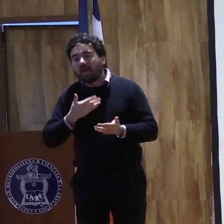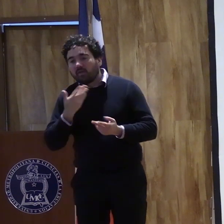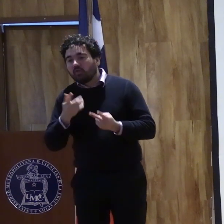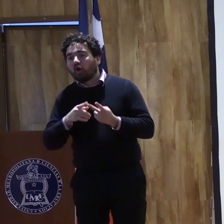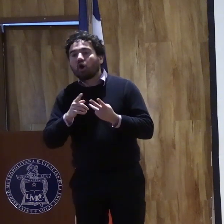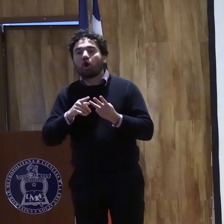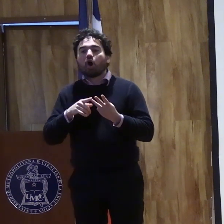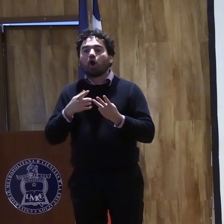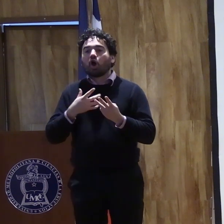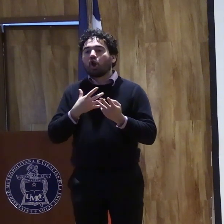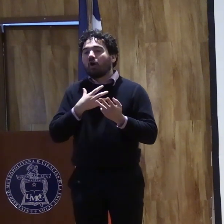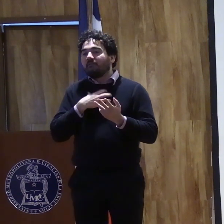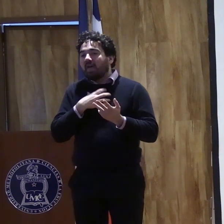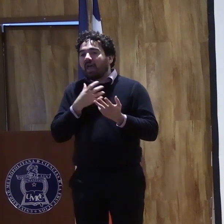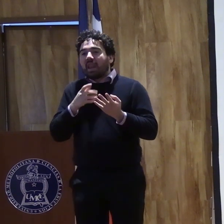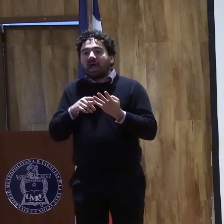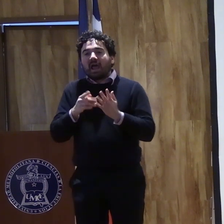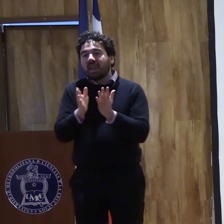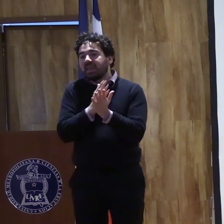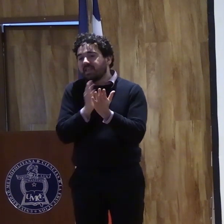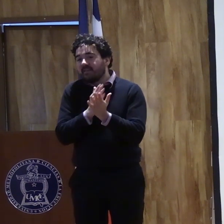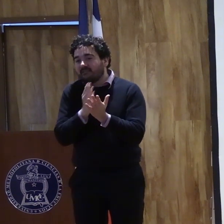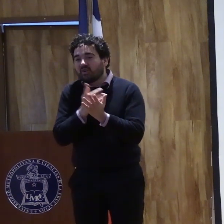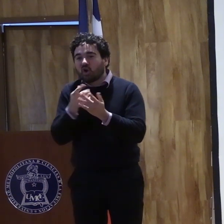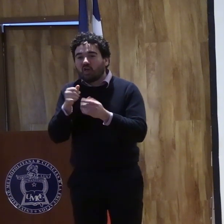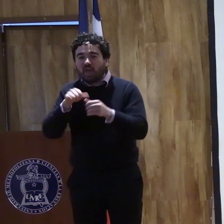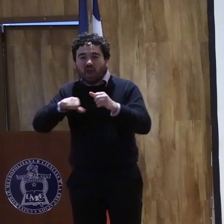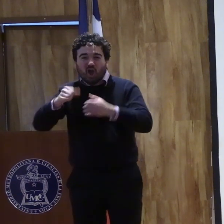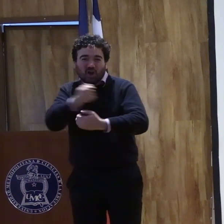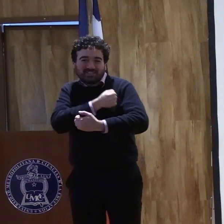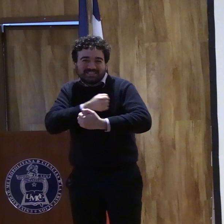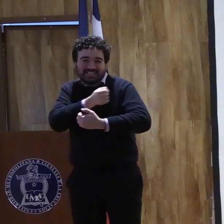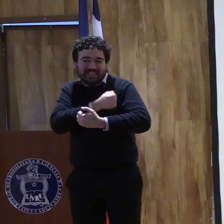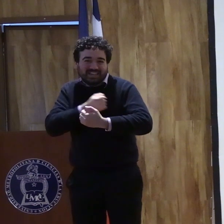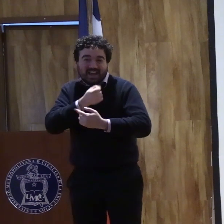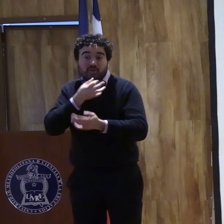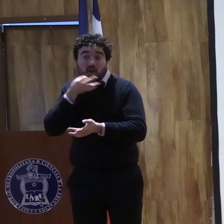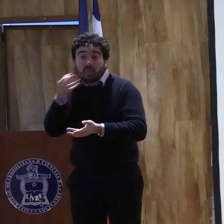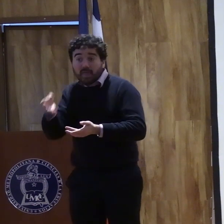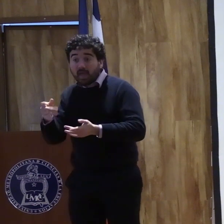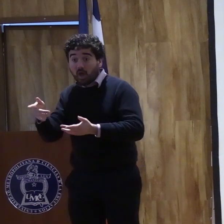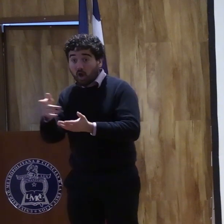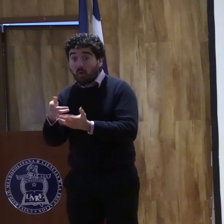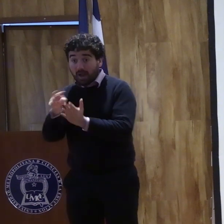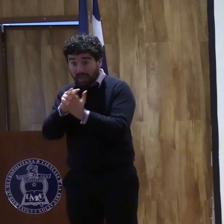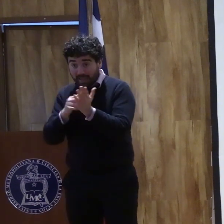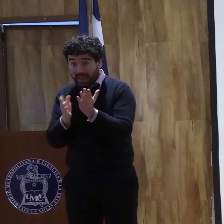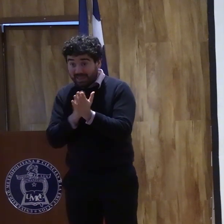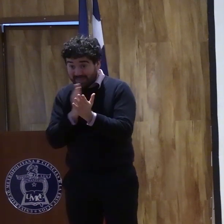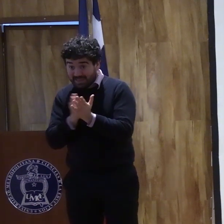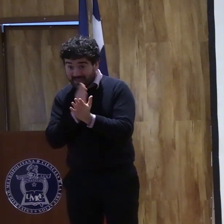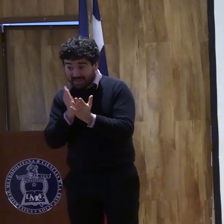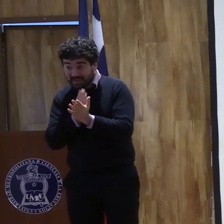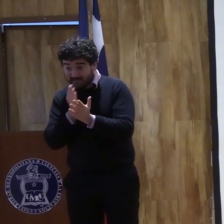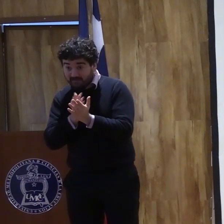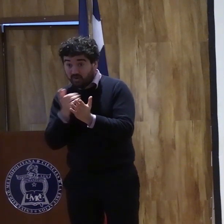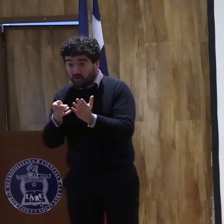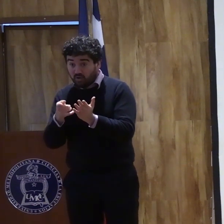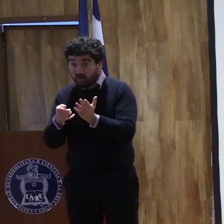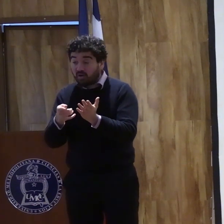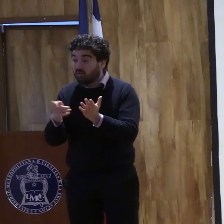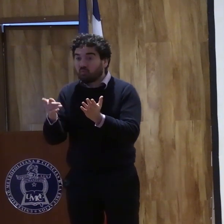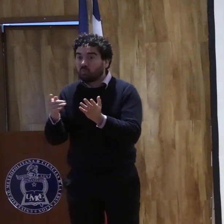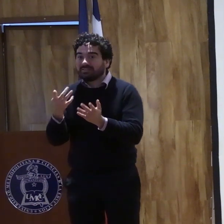que lean libros de astronomía, que lean, yo les digo, lean 1000 libros, pero lean eso y después lean 50 libros más de lo